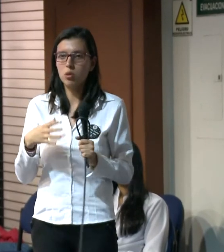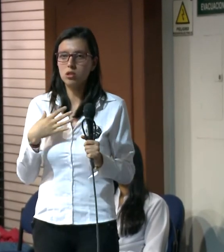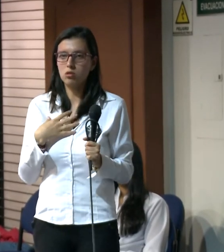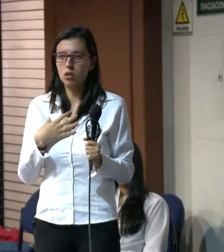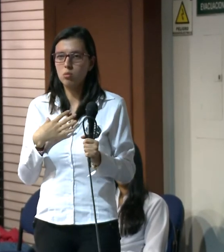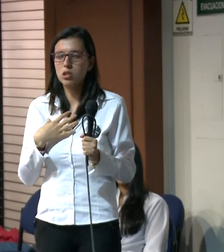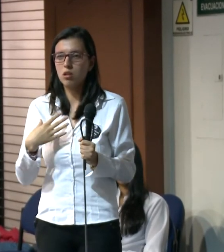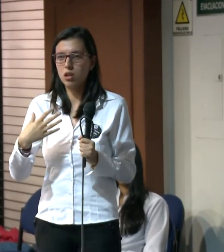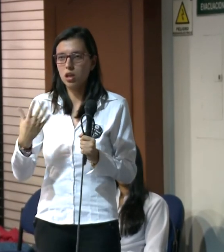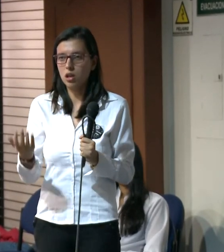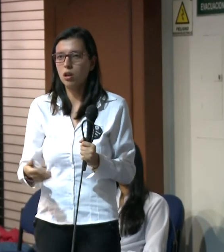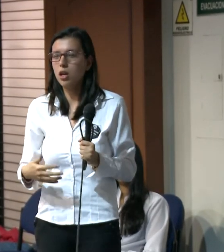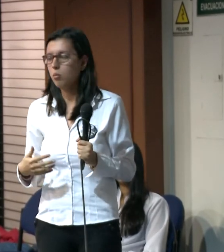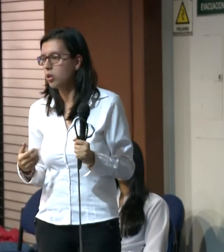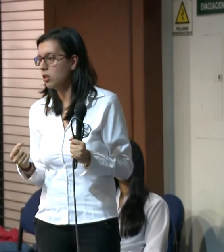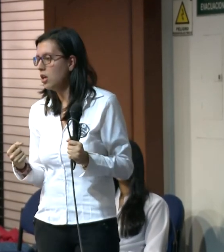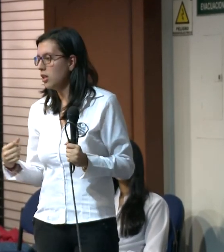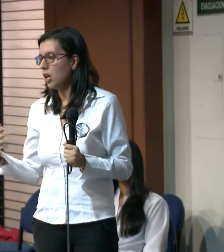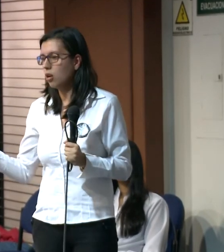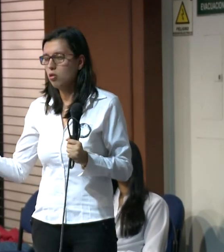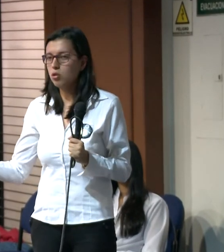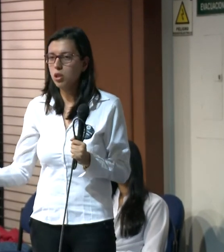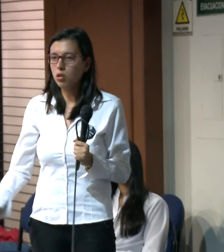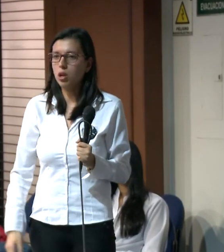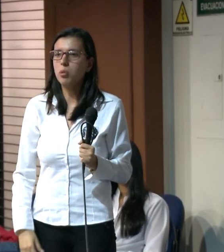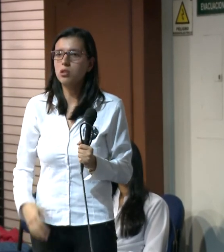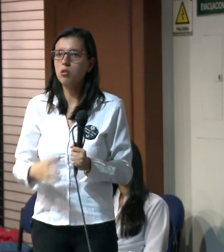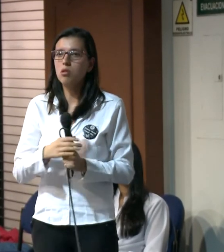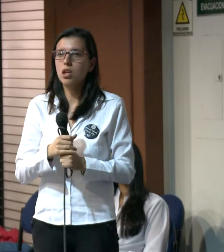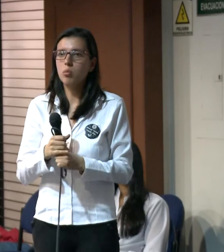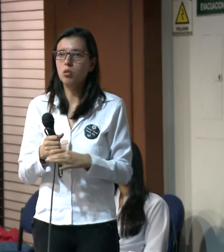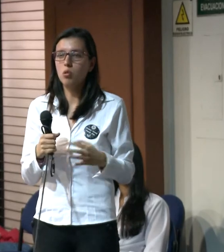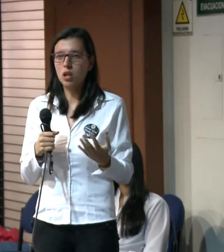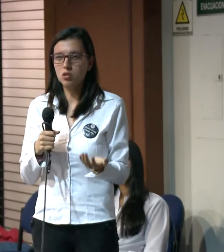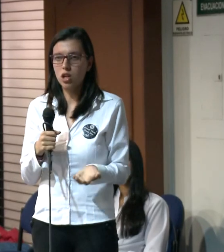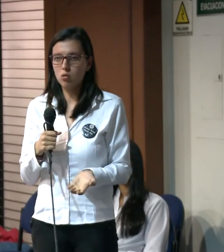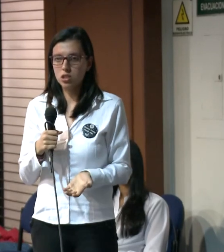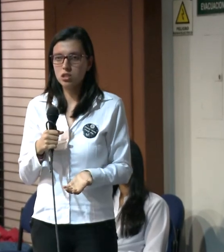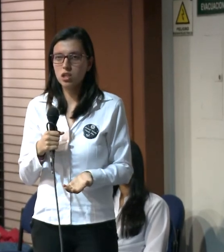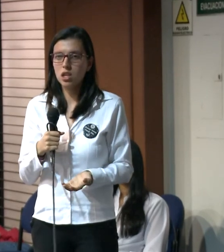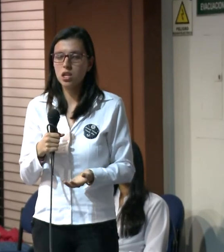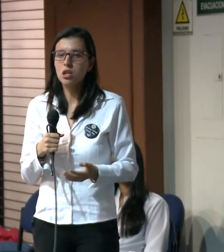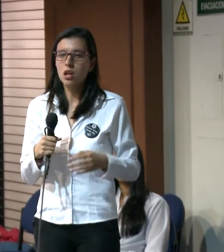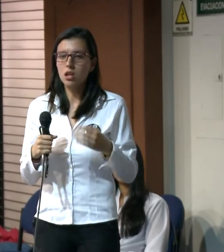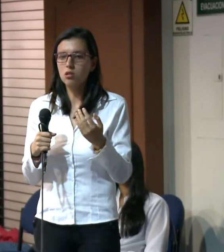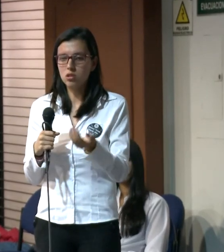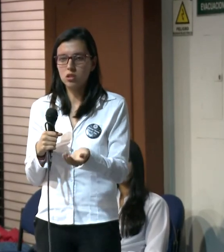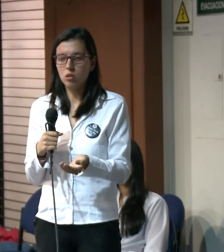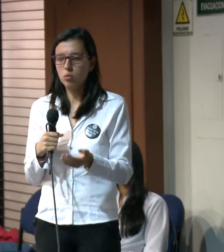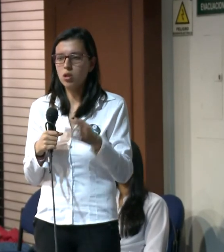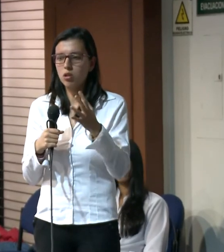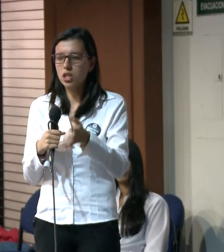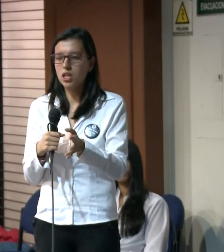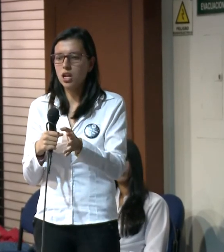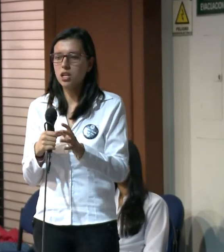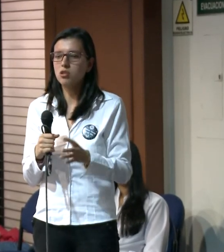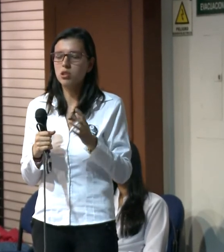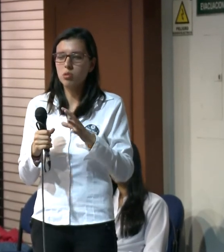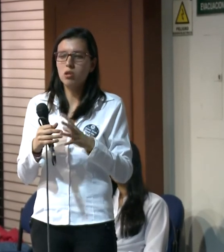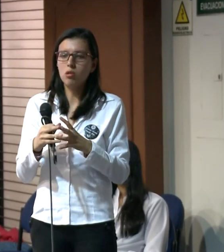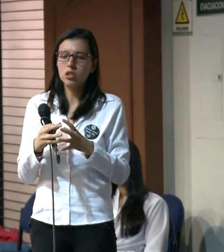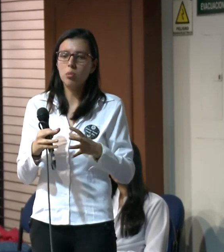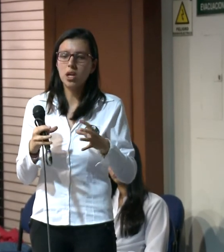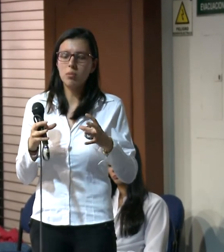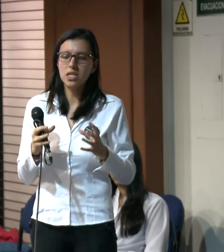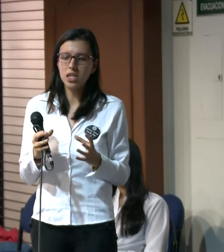astronomía, yo tengo mi saber de del reconocimiento de la persona, de pronto cuáles son algunas estrategias. Entonces, desde las